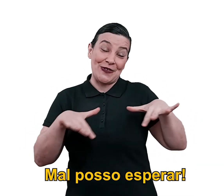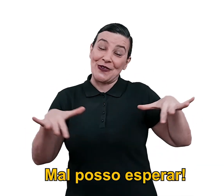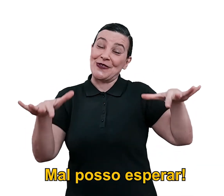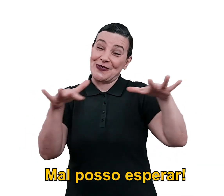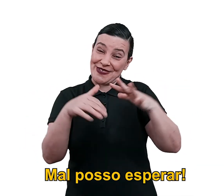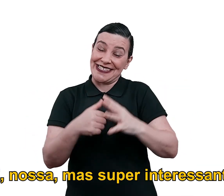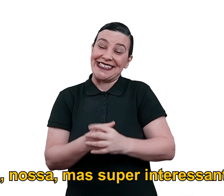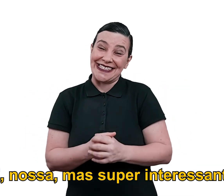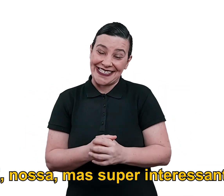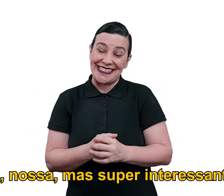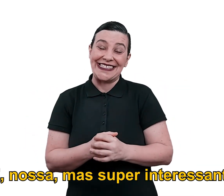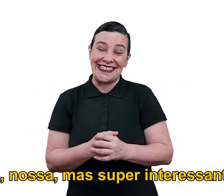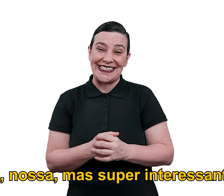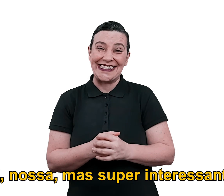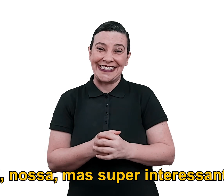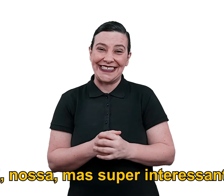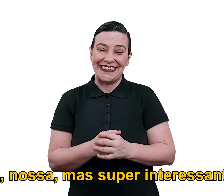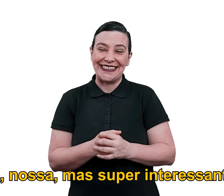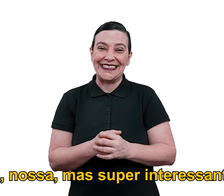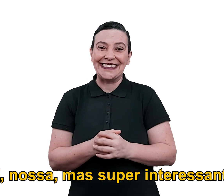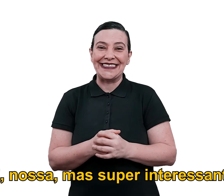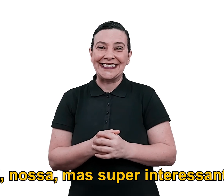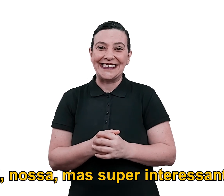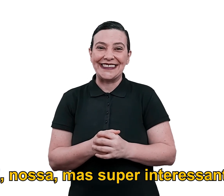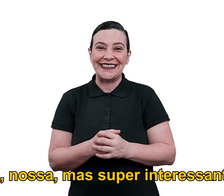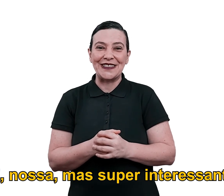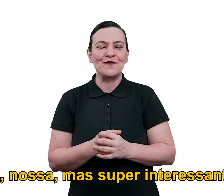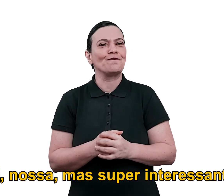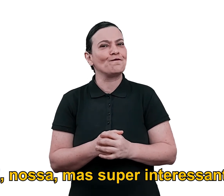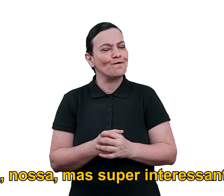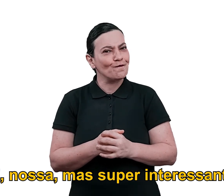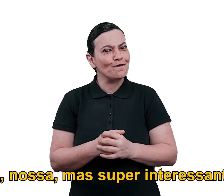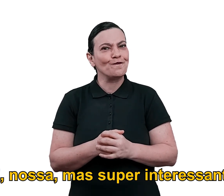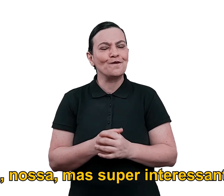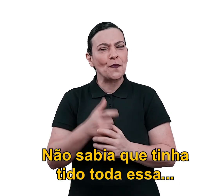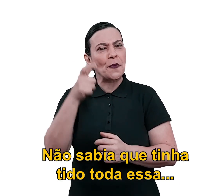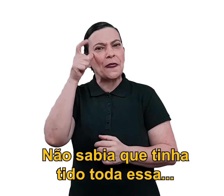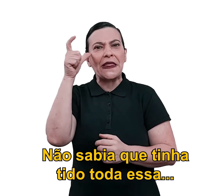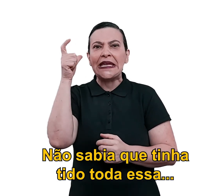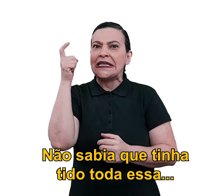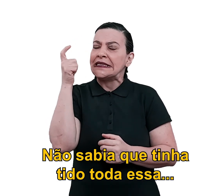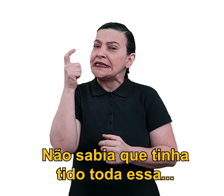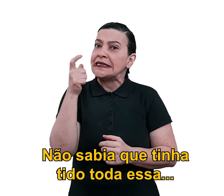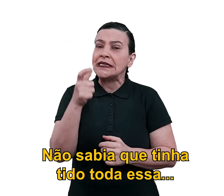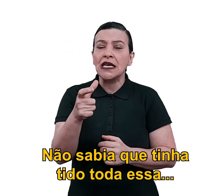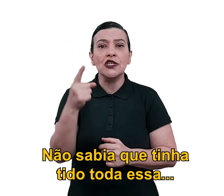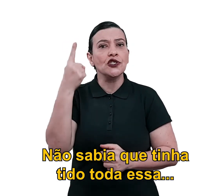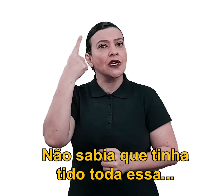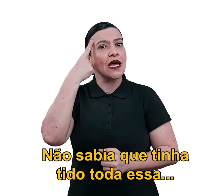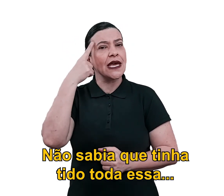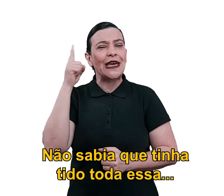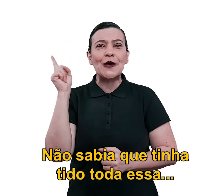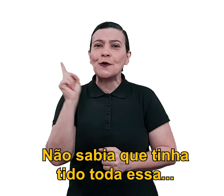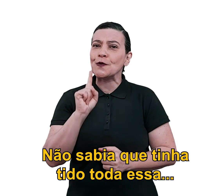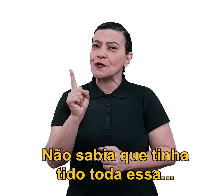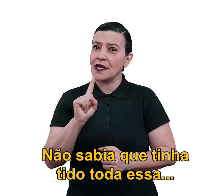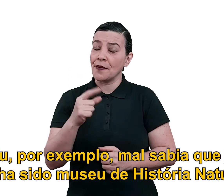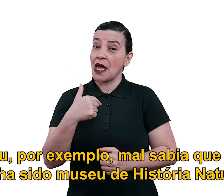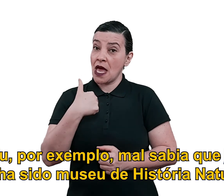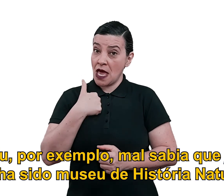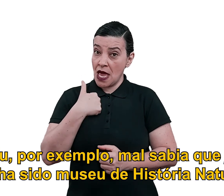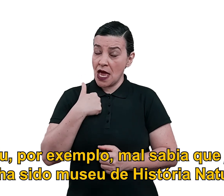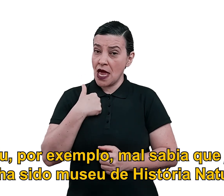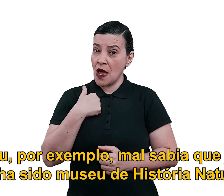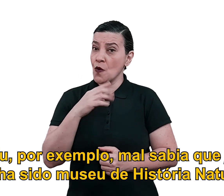Todos nós. Né? Nossa. Isso. Mas super interessante. Não sabia que tinha tido toda essa... Eu,